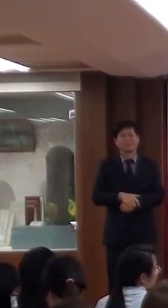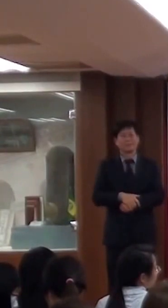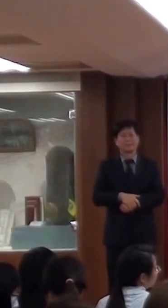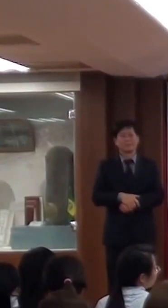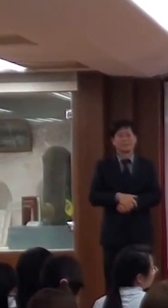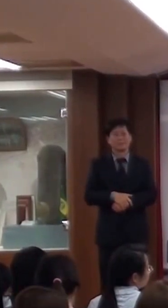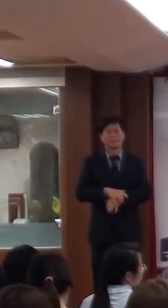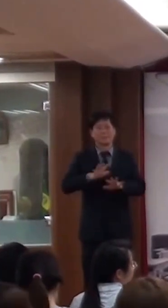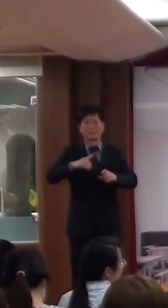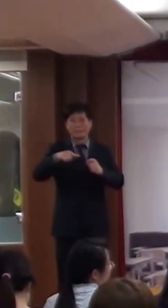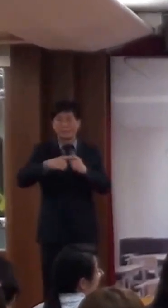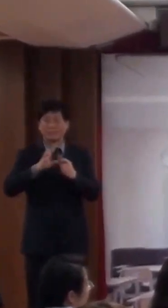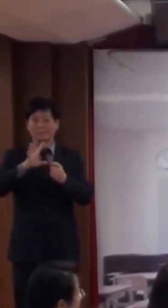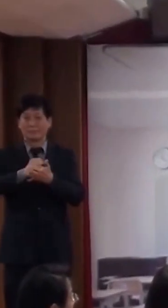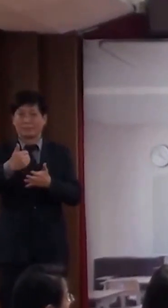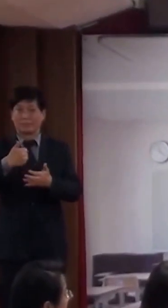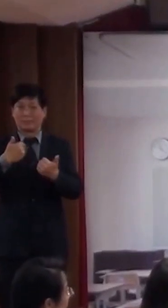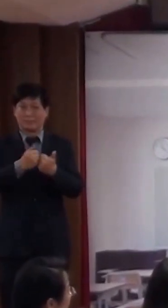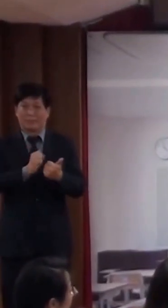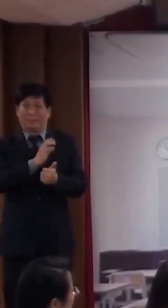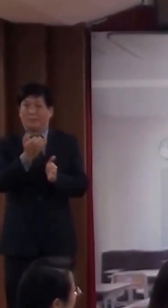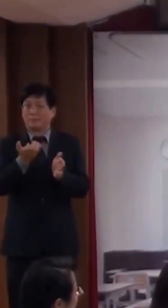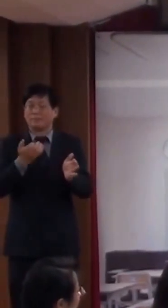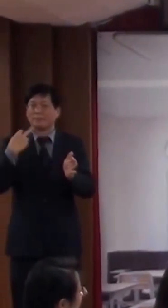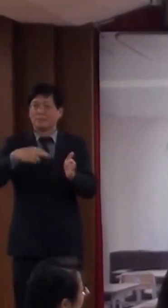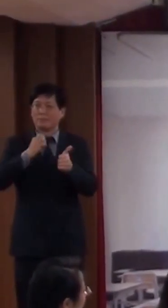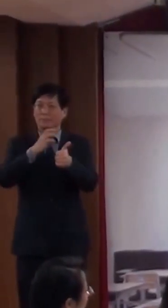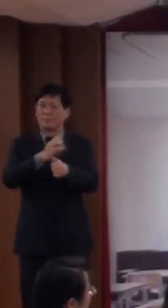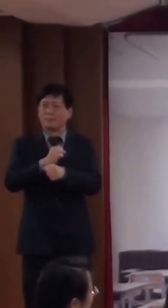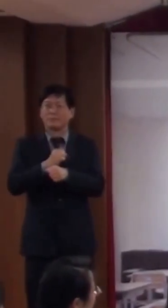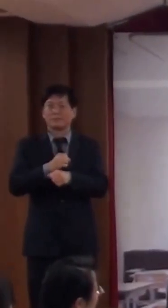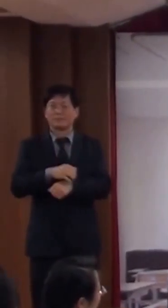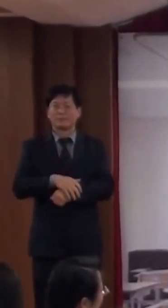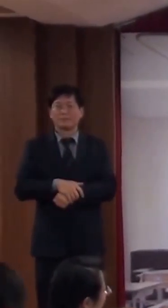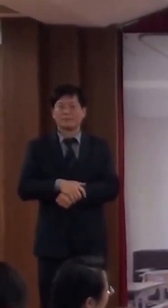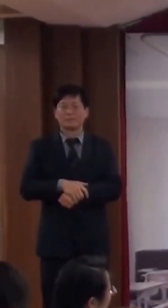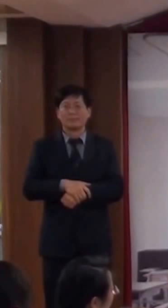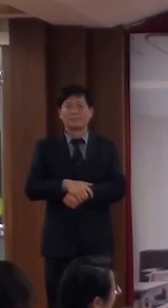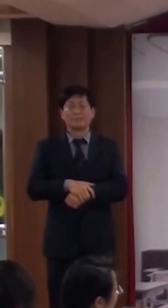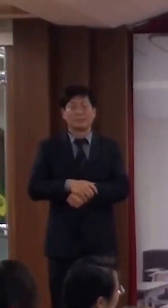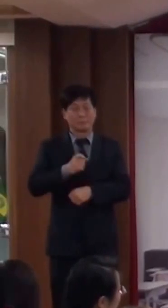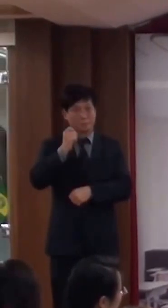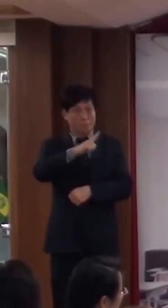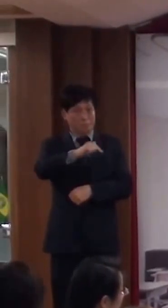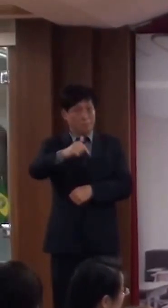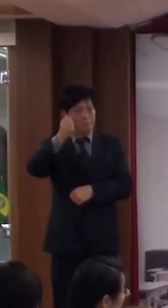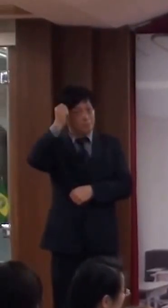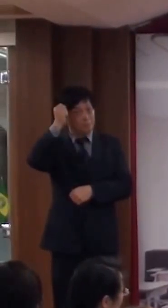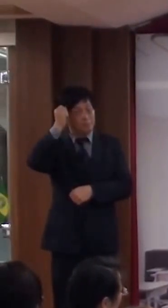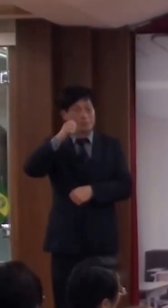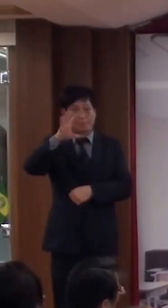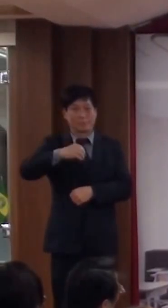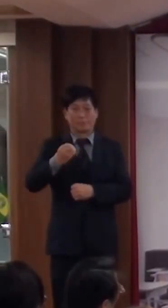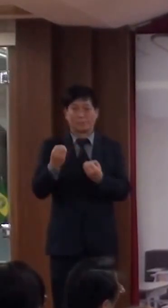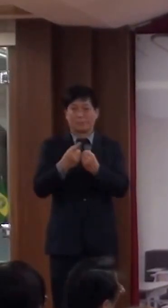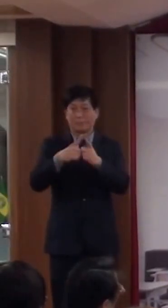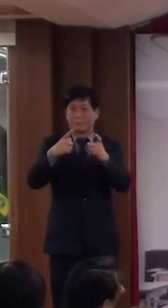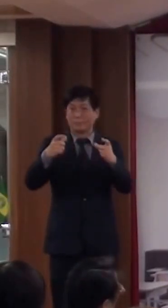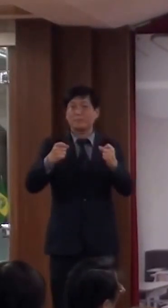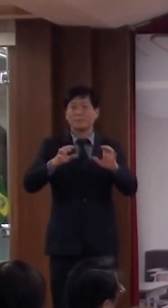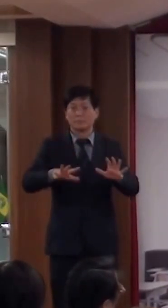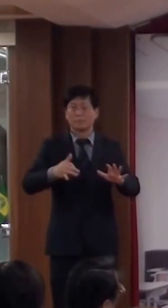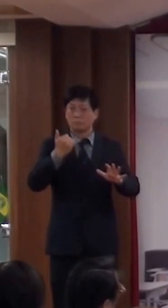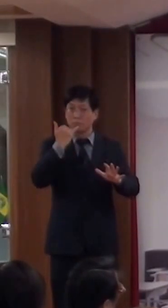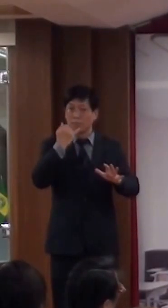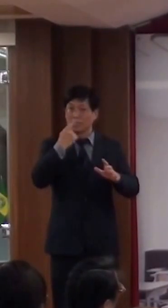在今天的记者会结束之前呢，也要再次提醒所有的朋友们，我们的购物要记得拿发票哦。那么现在呢，除